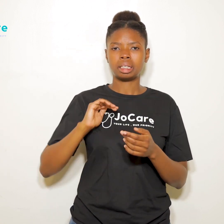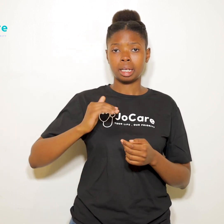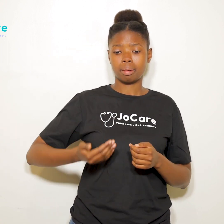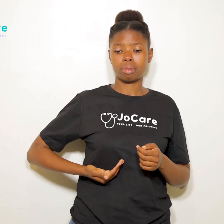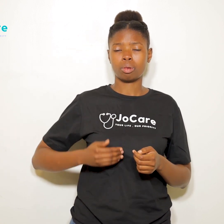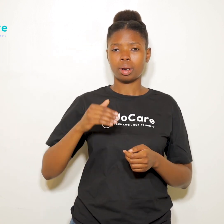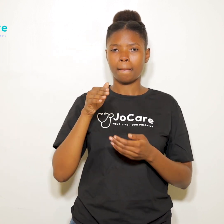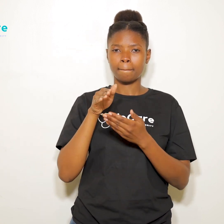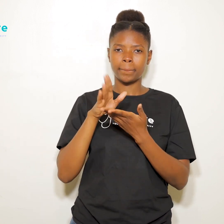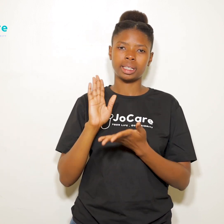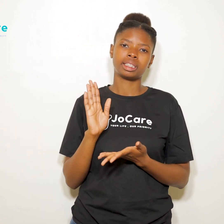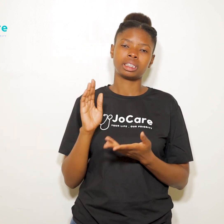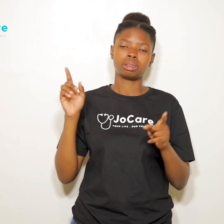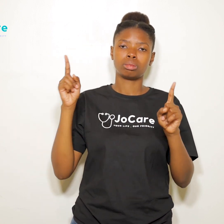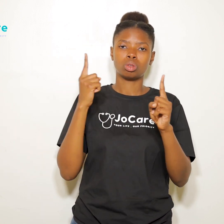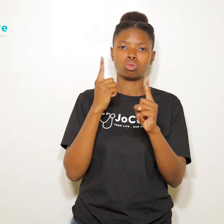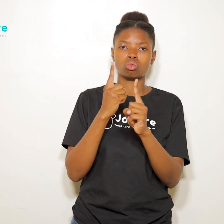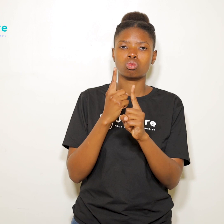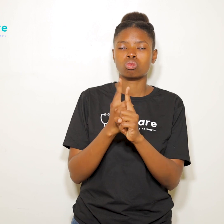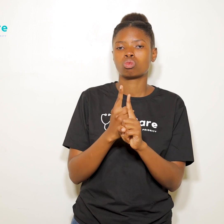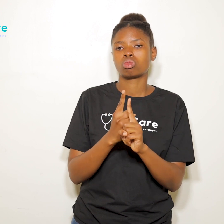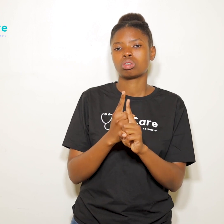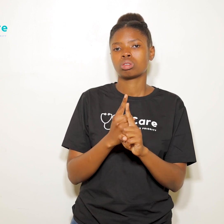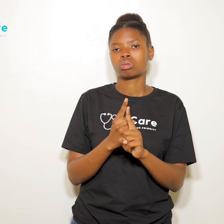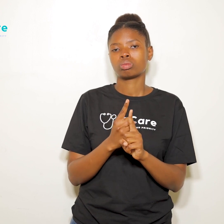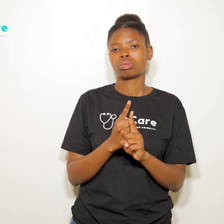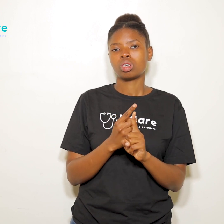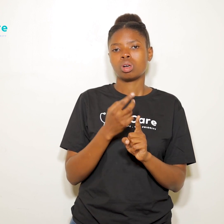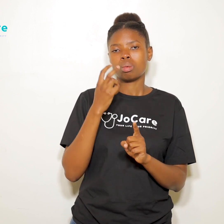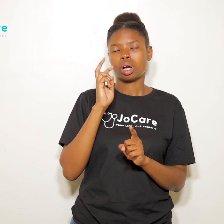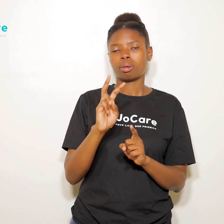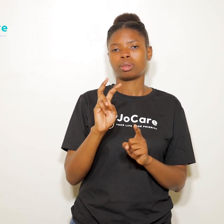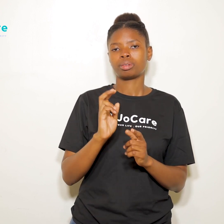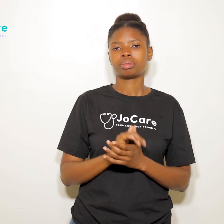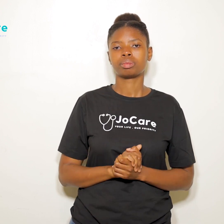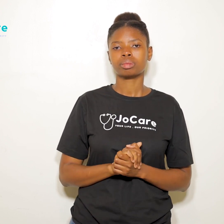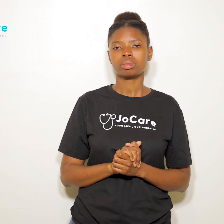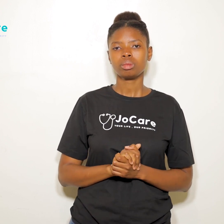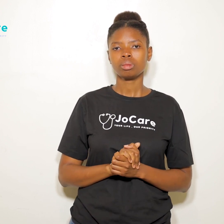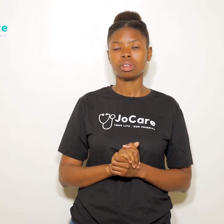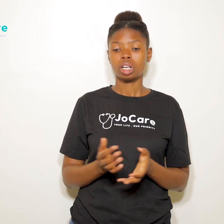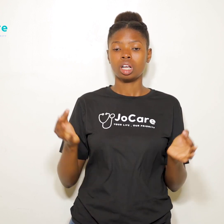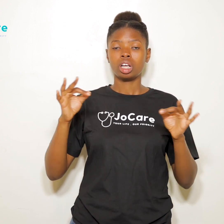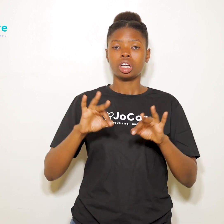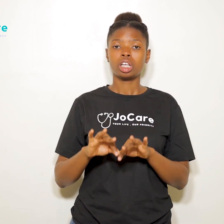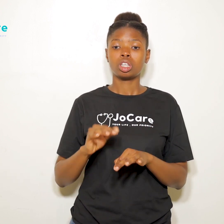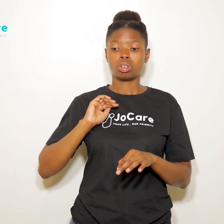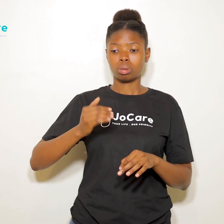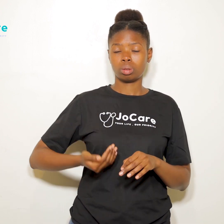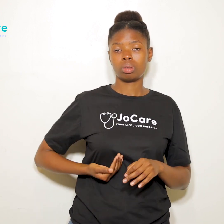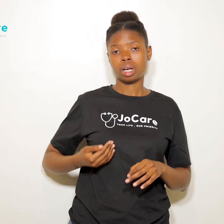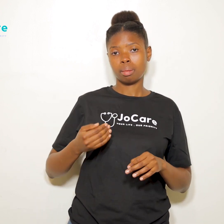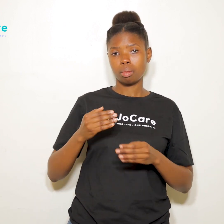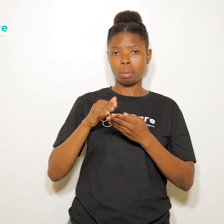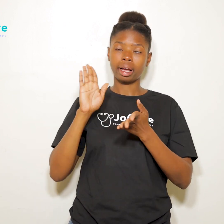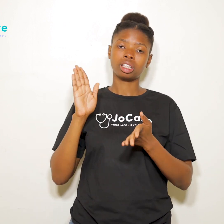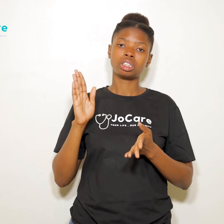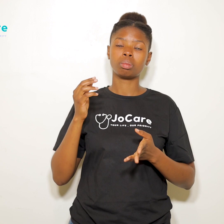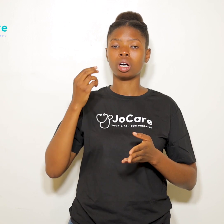babona? Ikintu abadamu benshi bakunda guhurizaho mu gihe cya ovulation ntabwo ari bose, ni